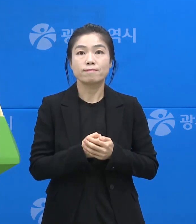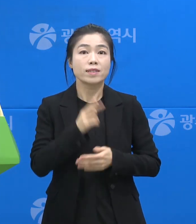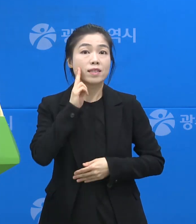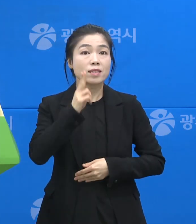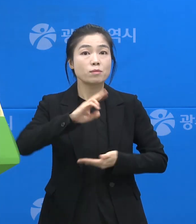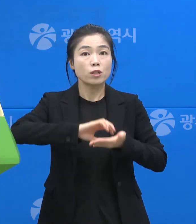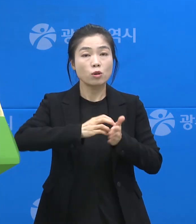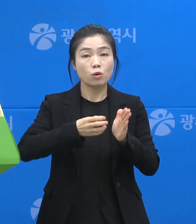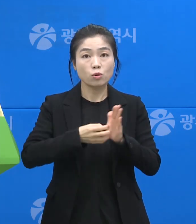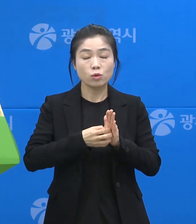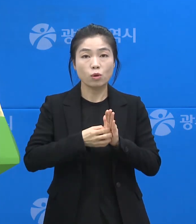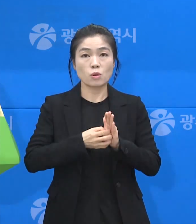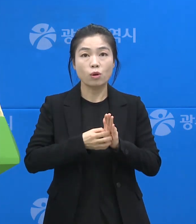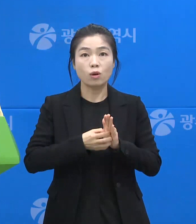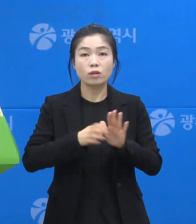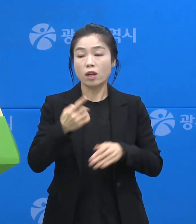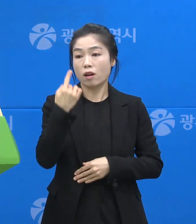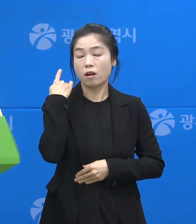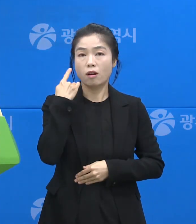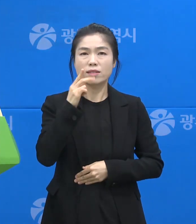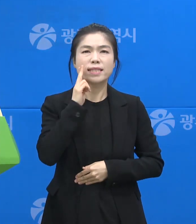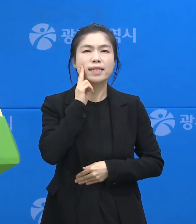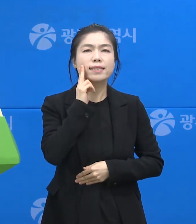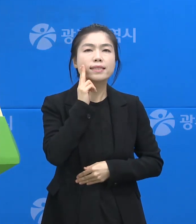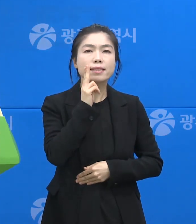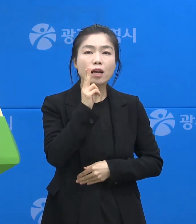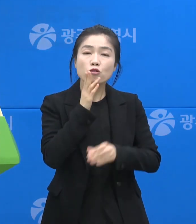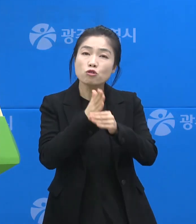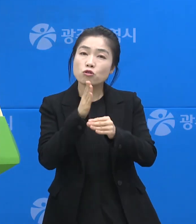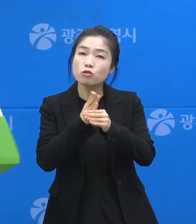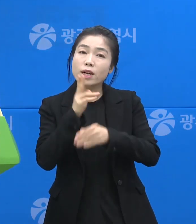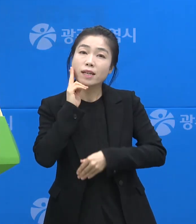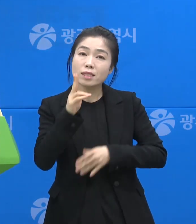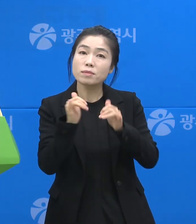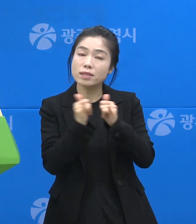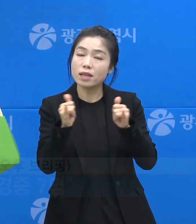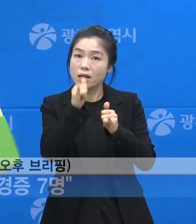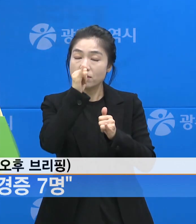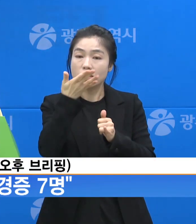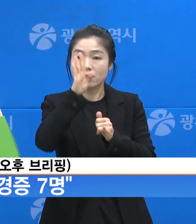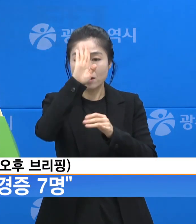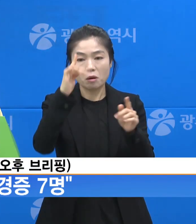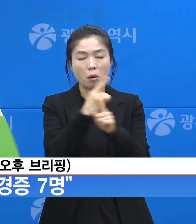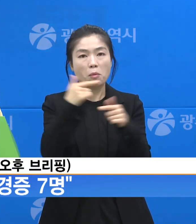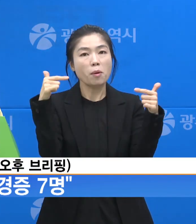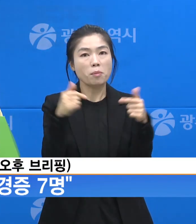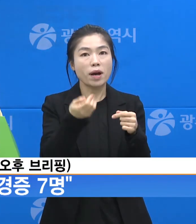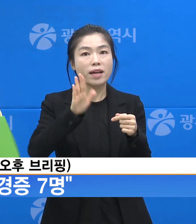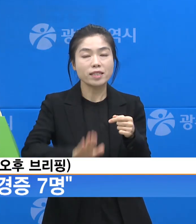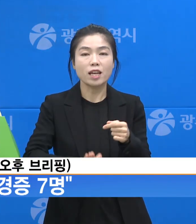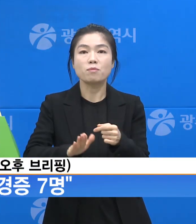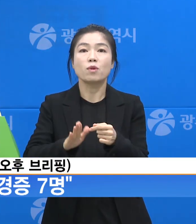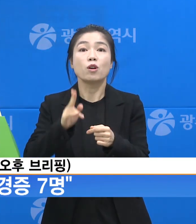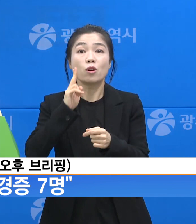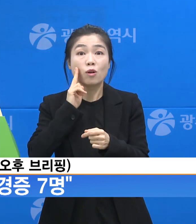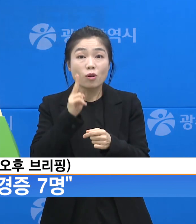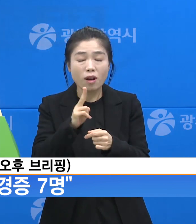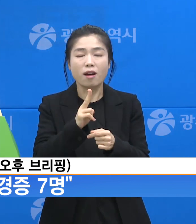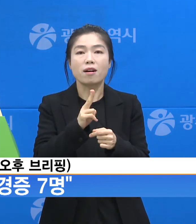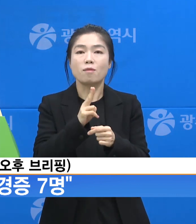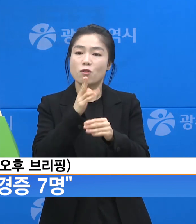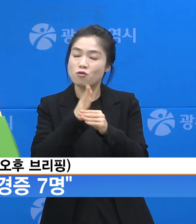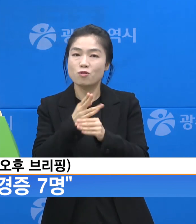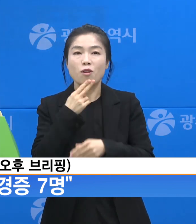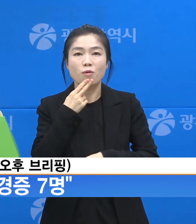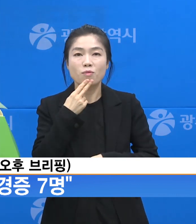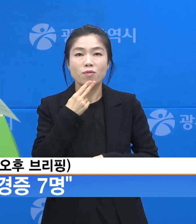중등도별 현황입니다. 어제 중등증 한 명이 있었는데요. 그 증상 개선돼서 중등증, 중증 환자 없습니다.